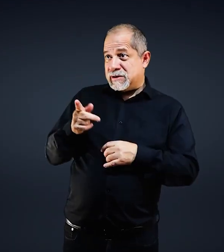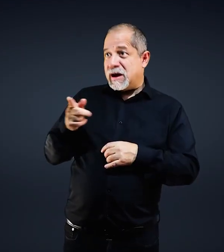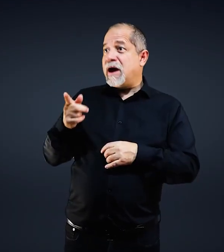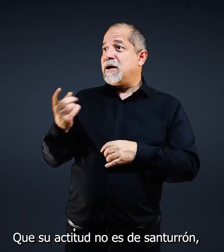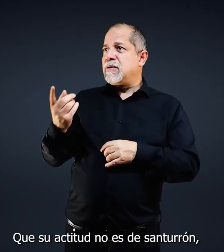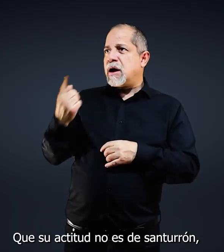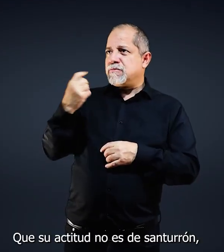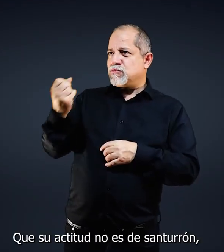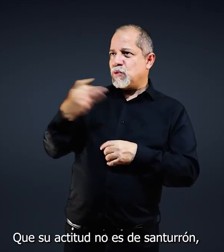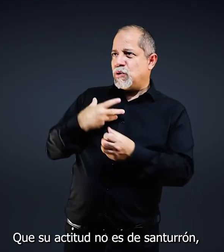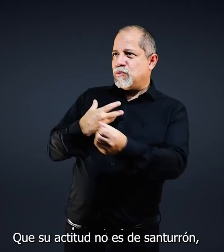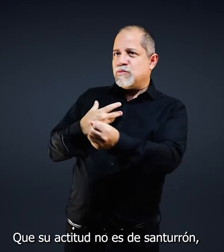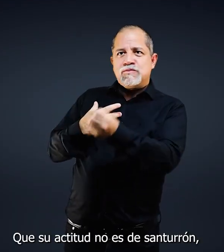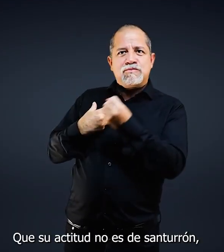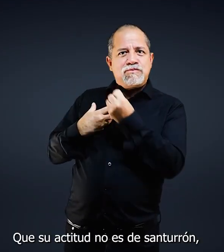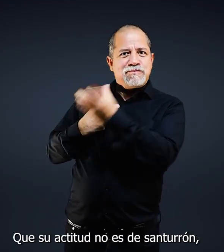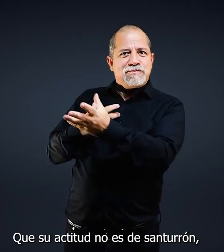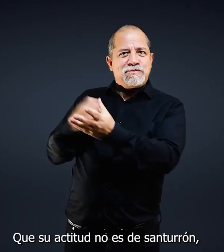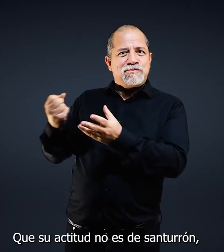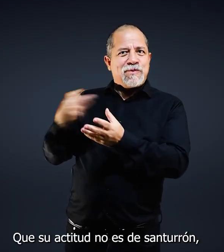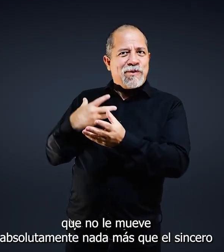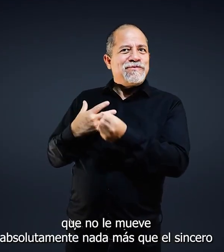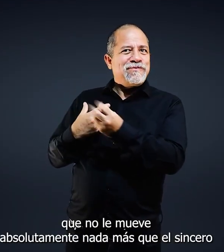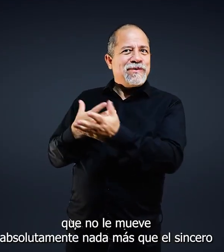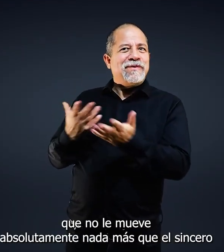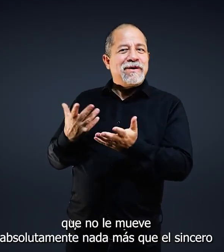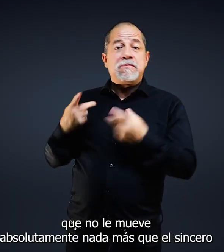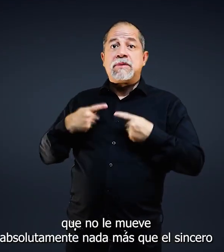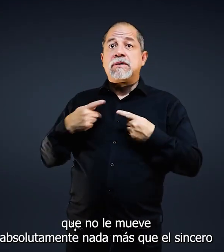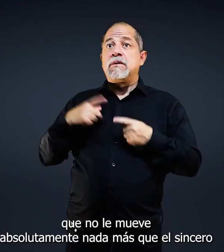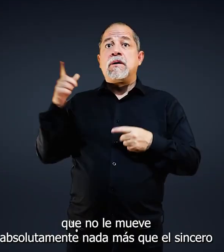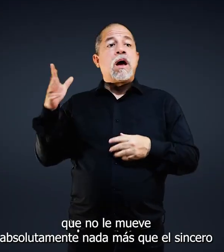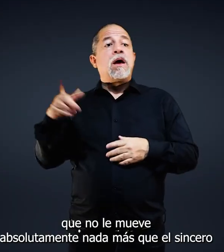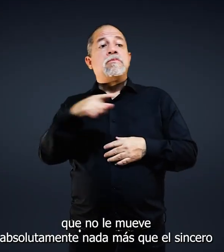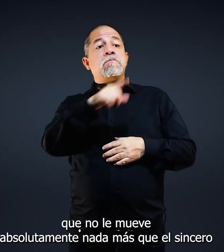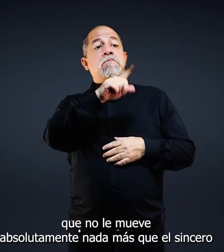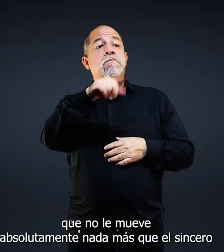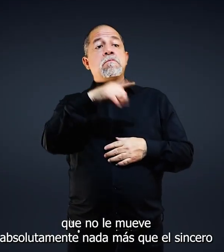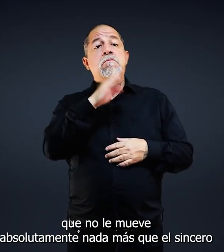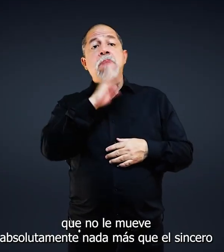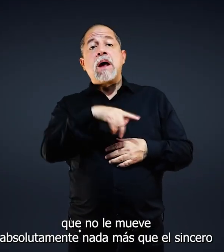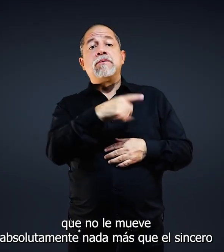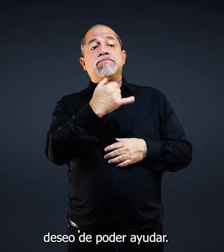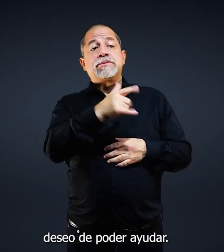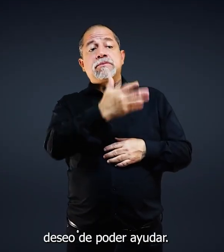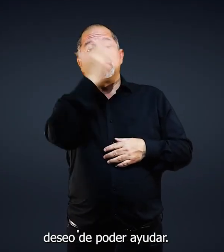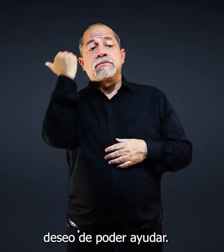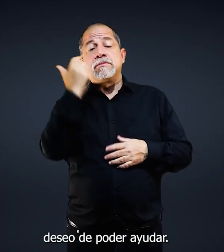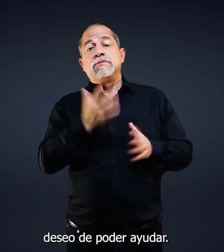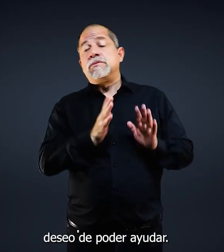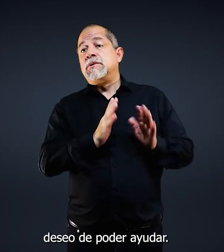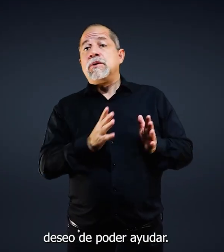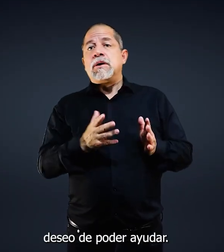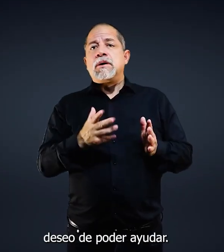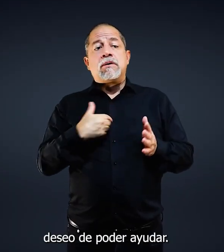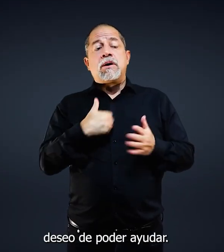que su actitud no es de santurrón, que no le mueve absolutamente nada más que el sincero deseo de poder ayudar,